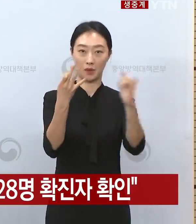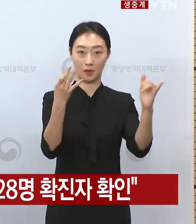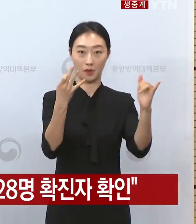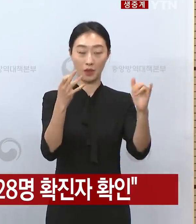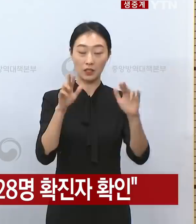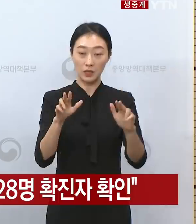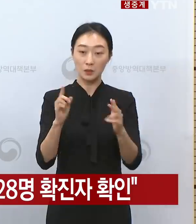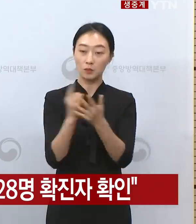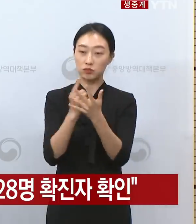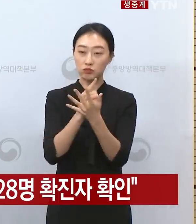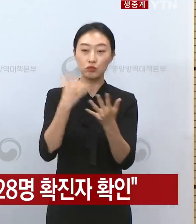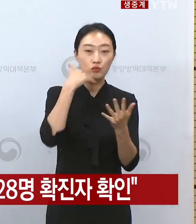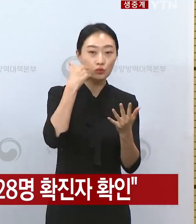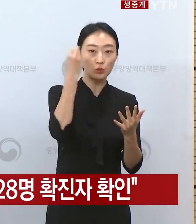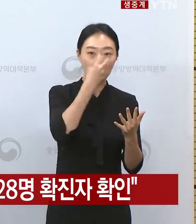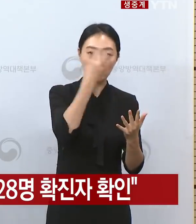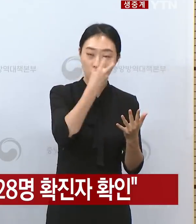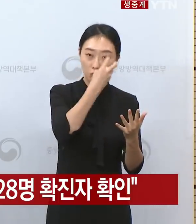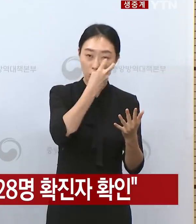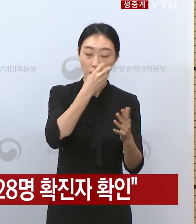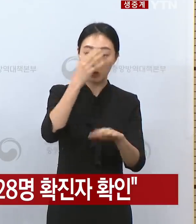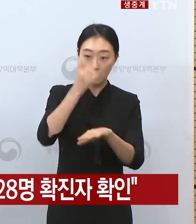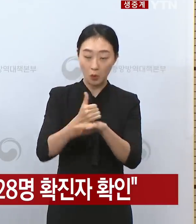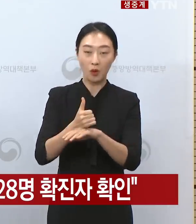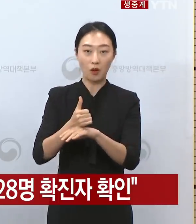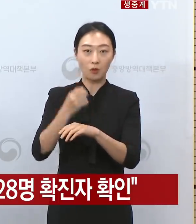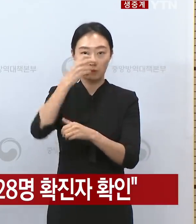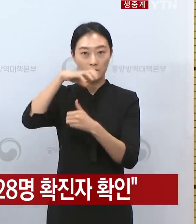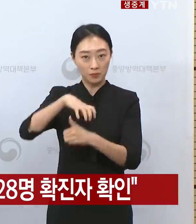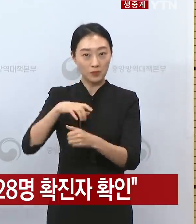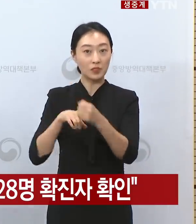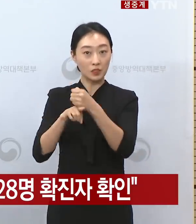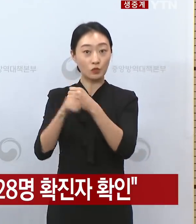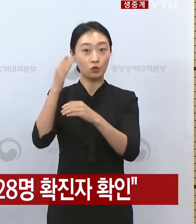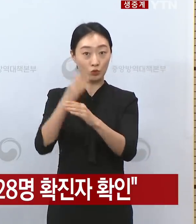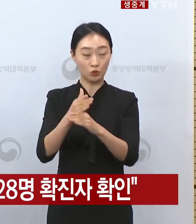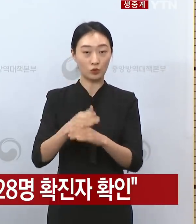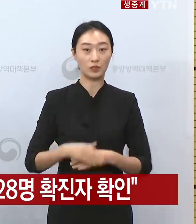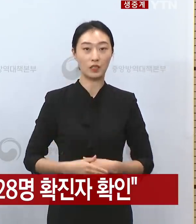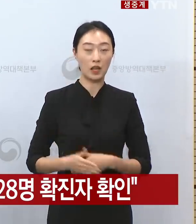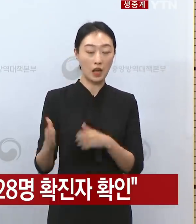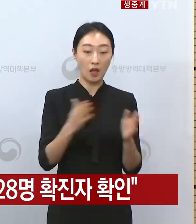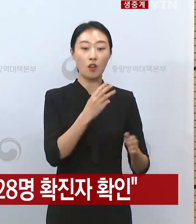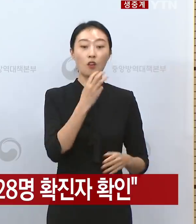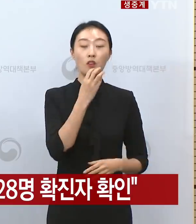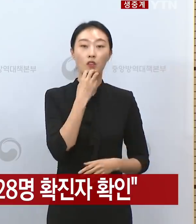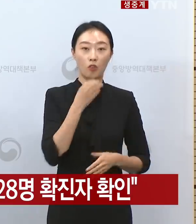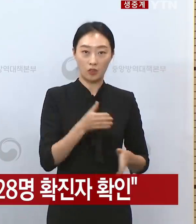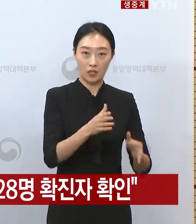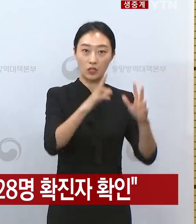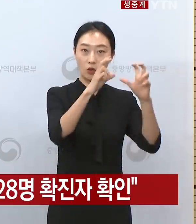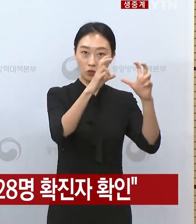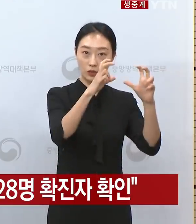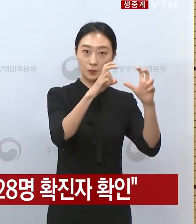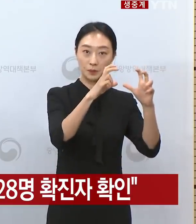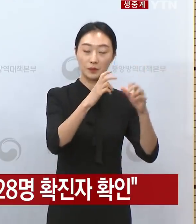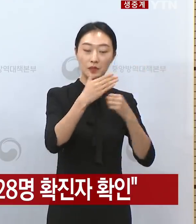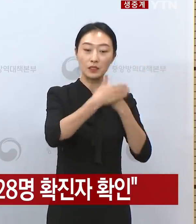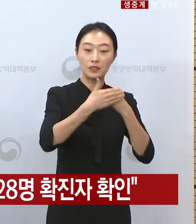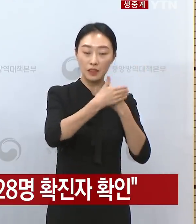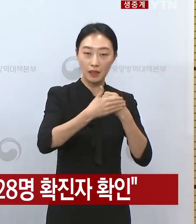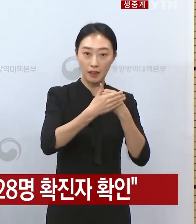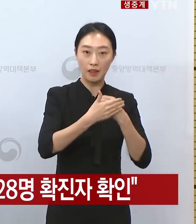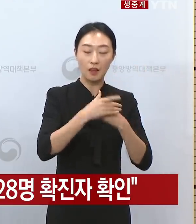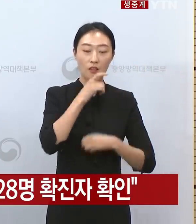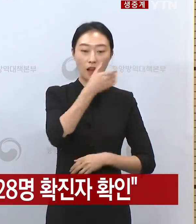접촉자 조사 및 관리가 진행 중에 있습니다. 경기에서는 성남시 수정구 소재의 교회 은혜강 교회 관련해서